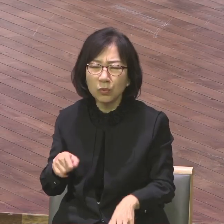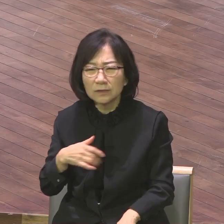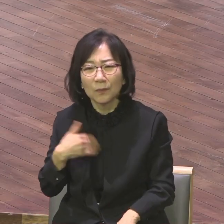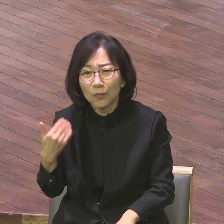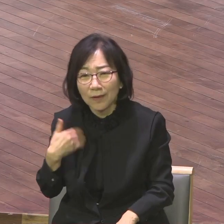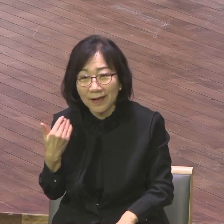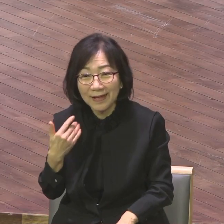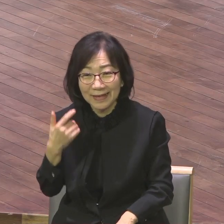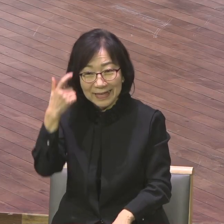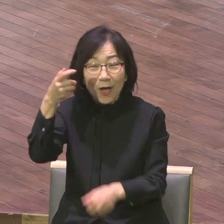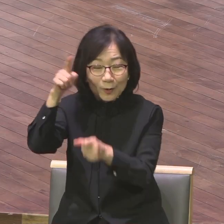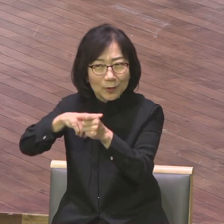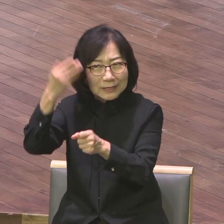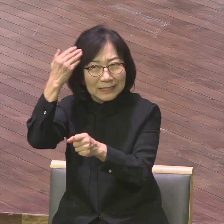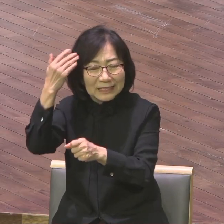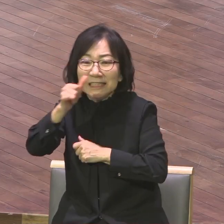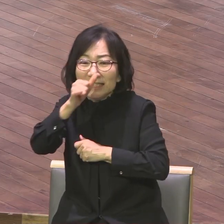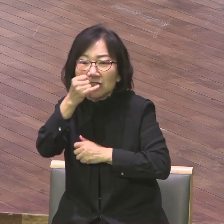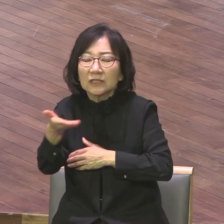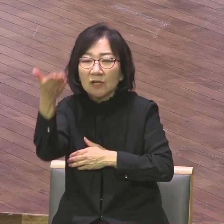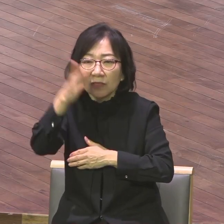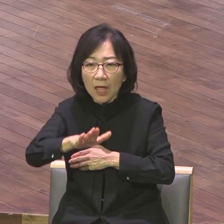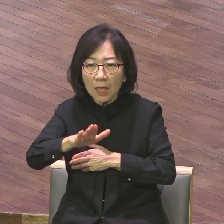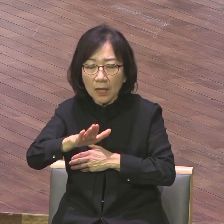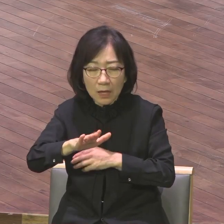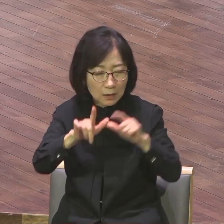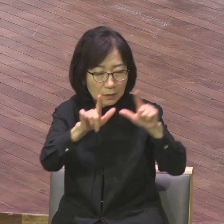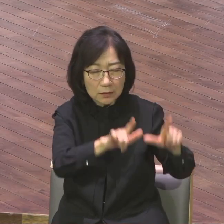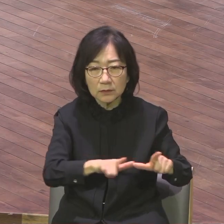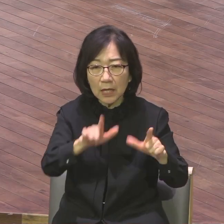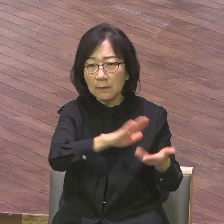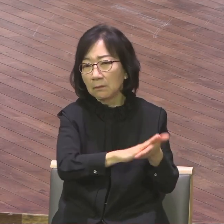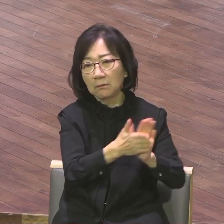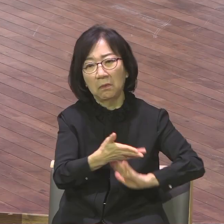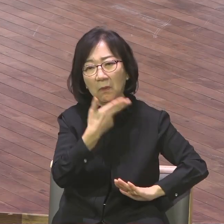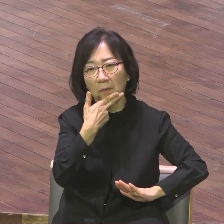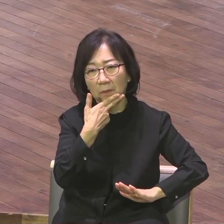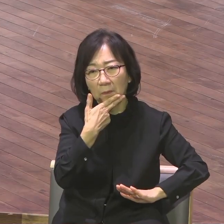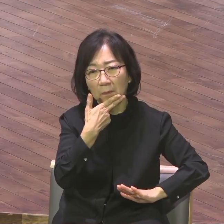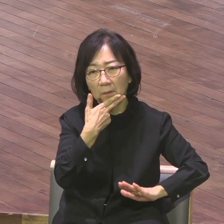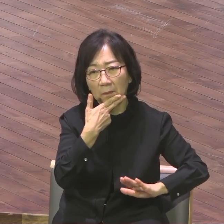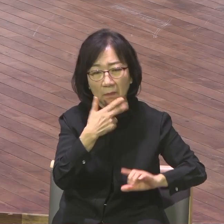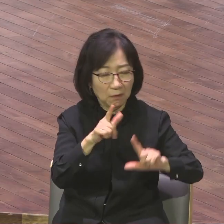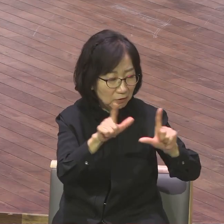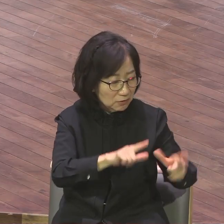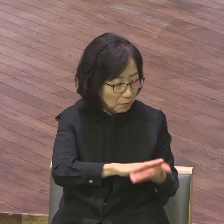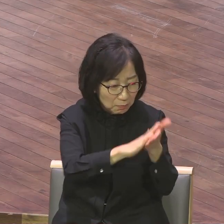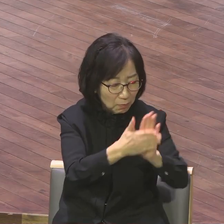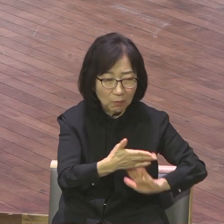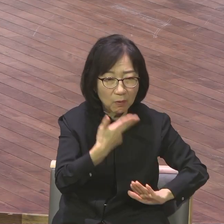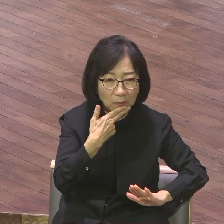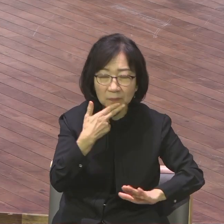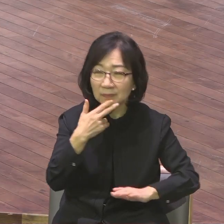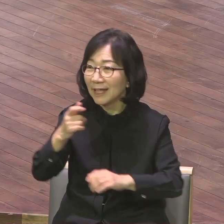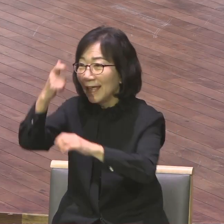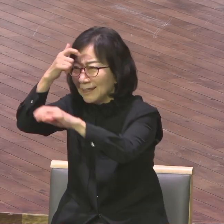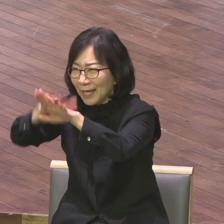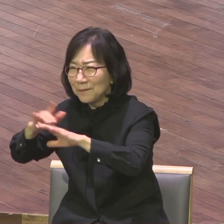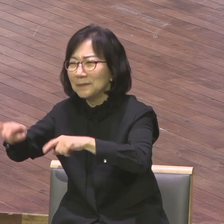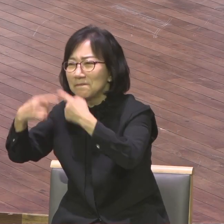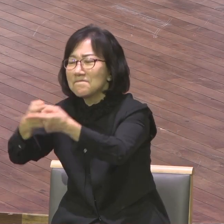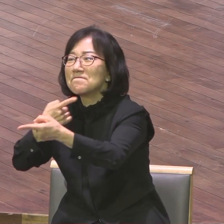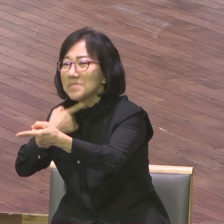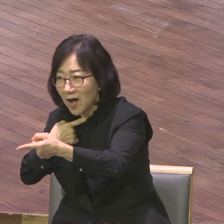않았어요. 변하지 않았다는 사실이. 예배는 들었는데 분명히 변하지 않았어요. 예배의 이